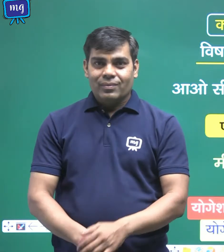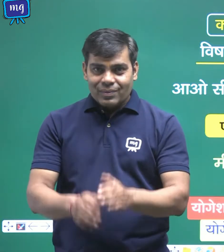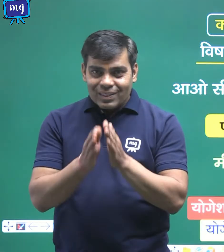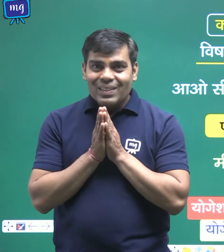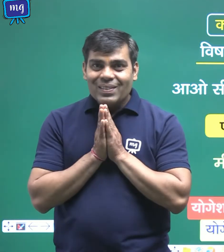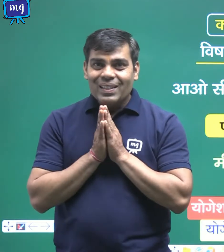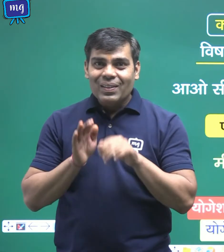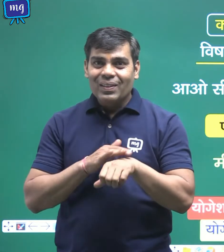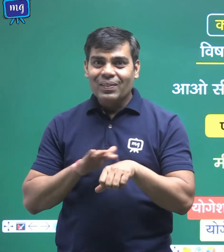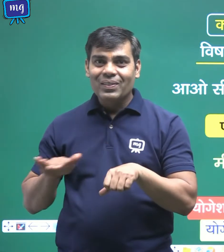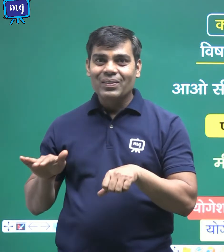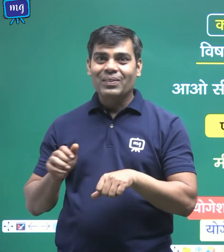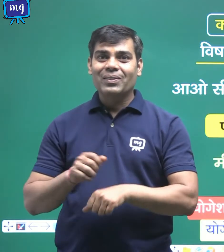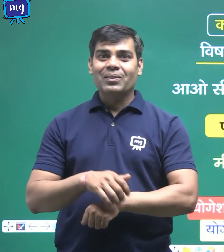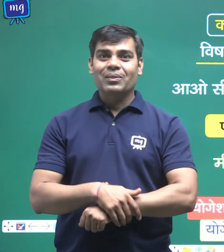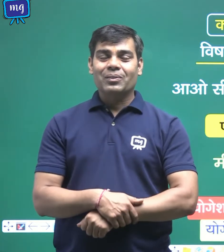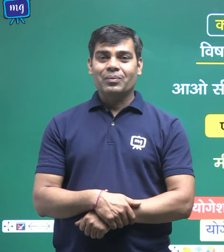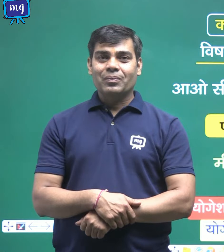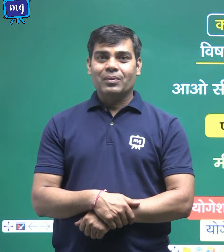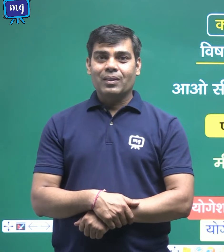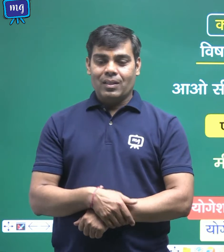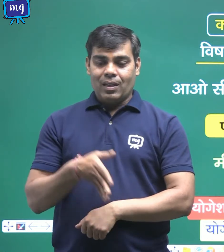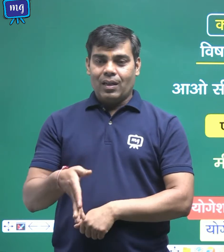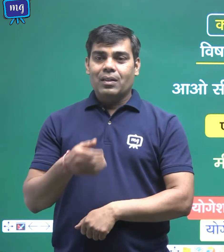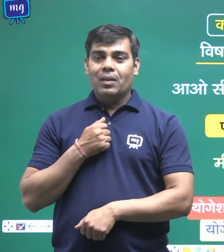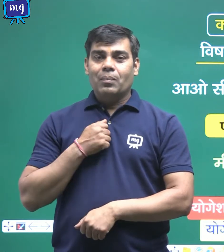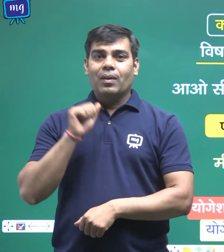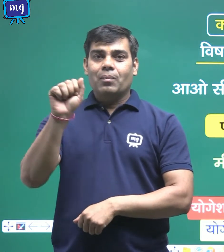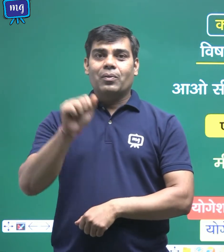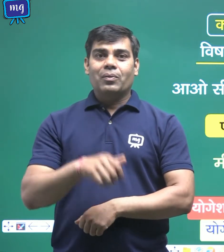नमस्ते प्यारे बच्चों। आज हम आपको